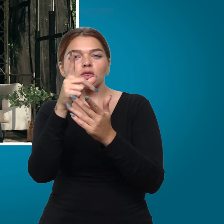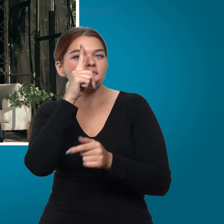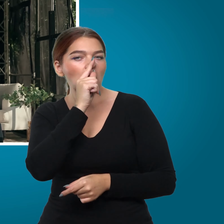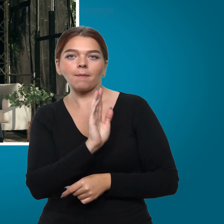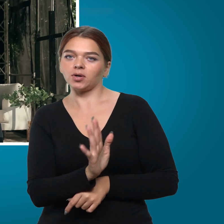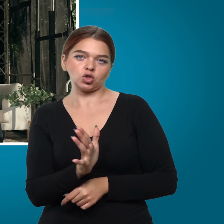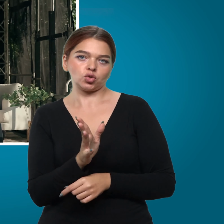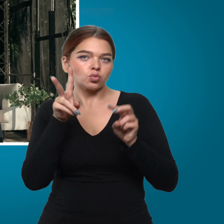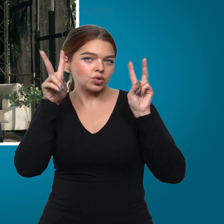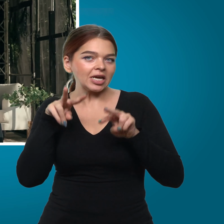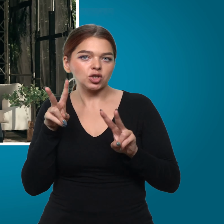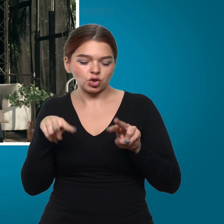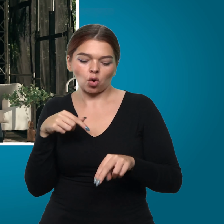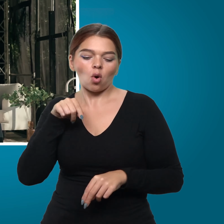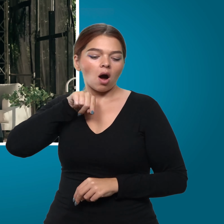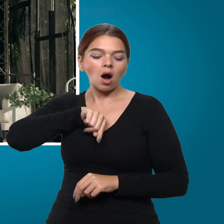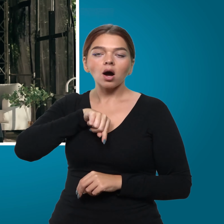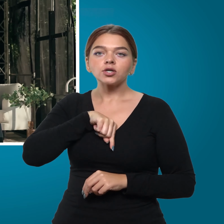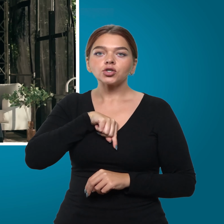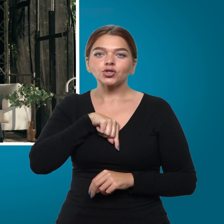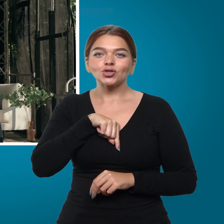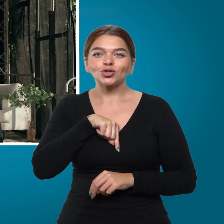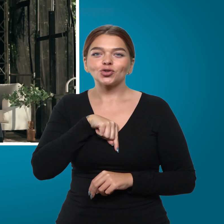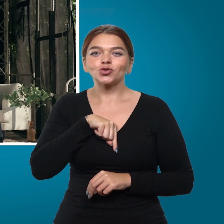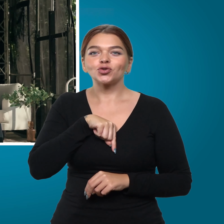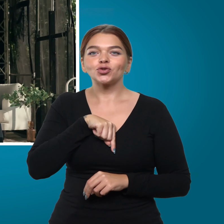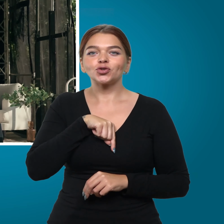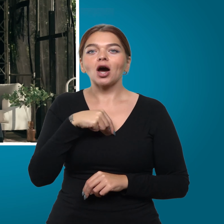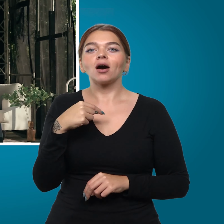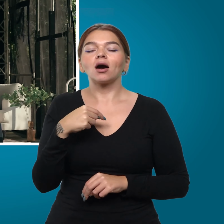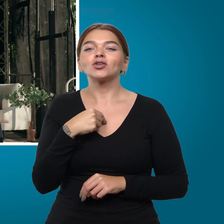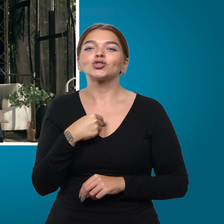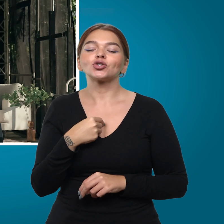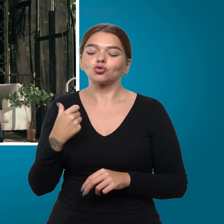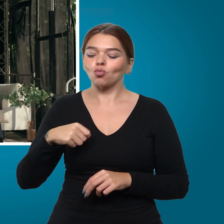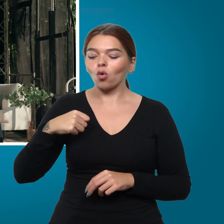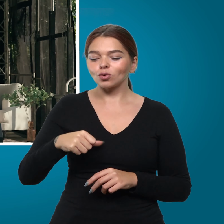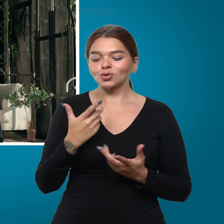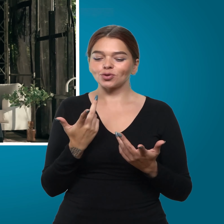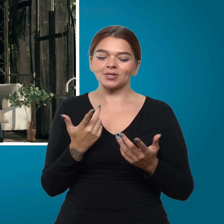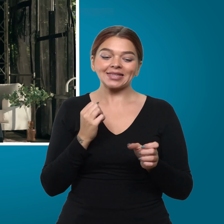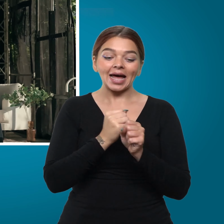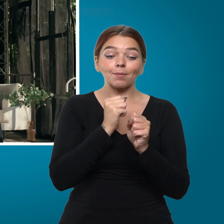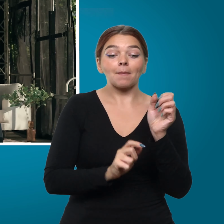O jūsų koks kelias? Tai knygos? Aš antrinu Viktorui, tai tikrai ne.